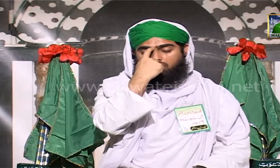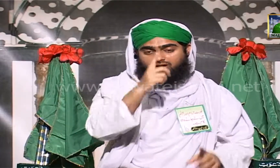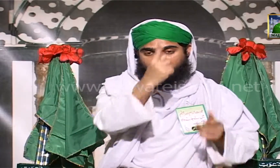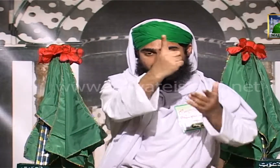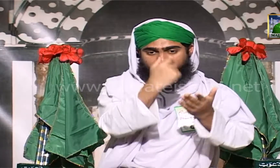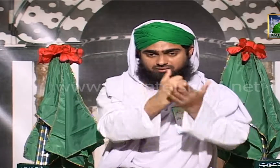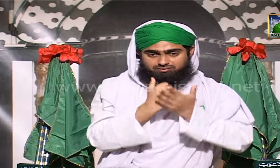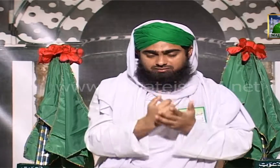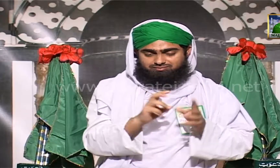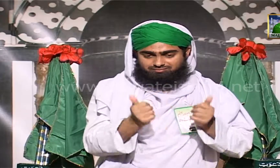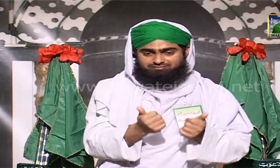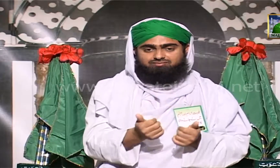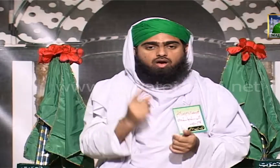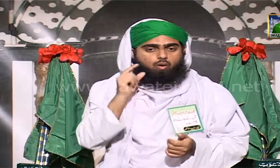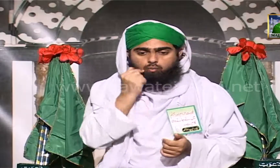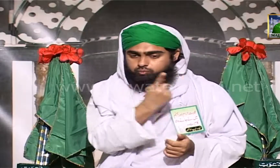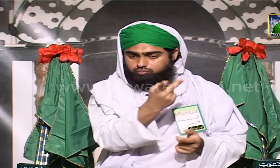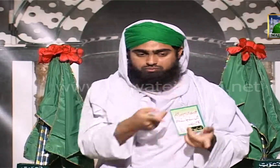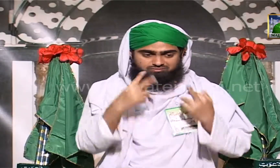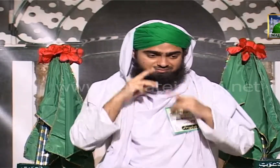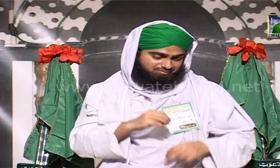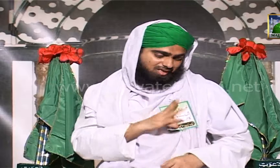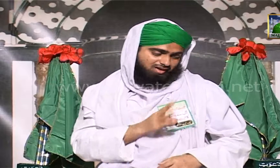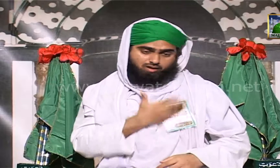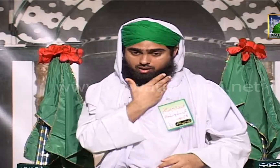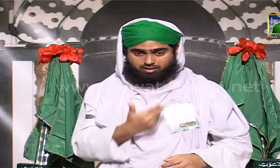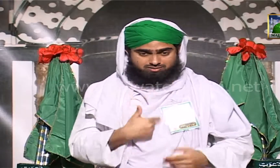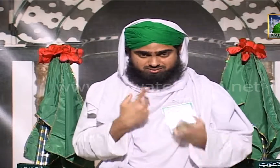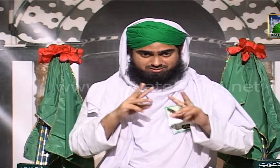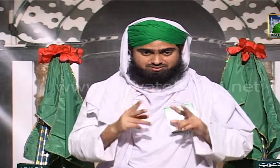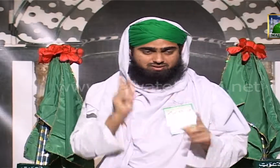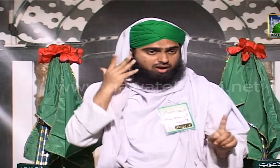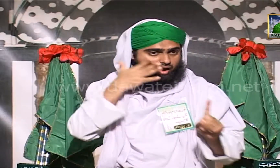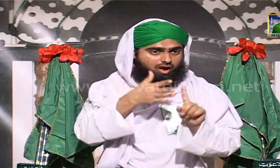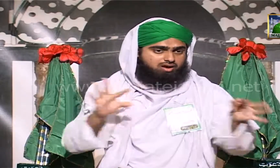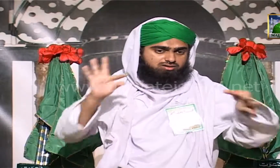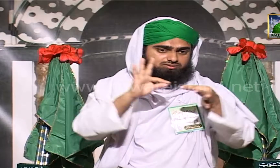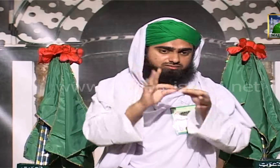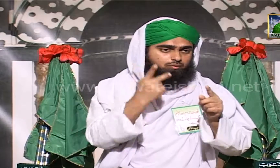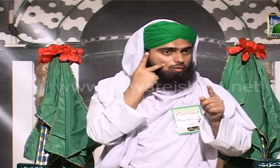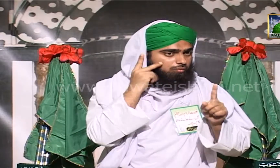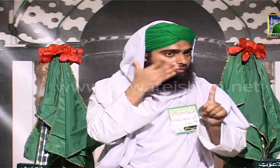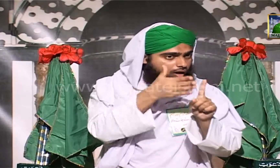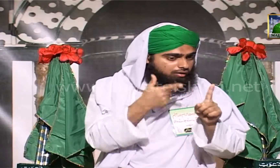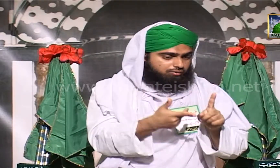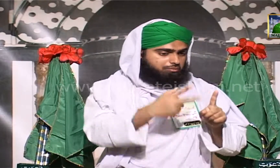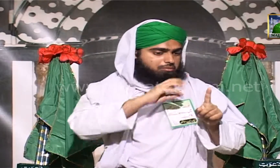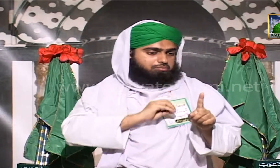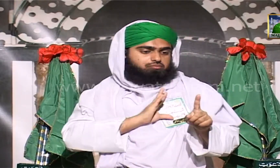کو بھی عمل کا شوق پیدا ہو کہ ہمارے یہ بزرگ ہیں، ہمارے پیر و مرشد ہیں، ہمارے یہ رہنما ہیں، اور ماشاءاللہ